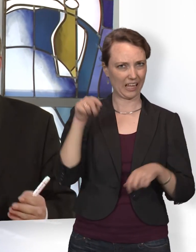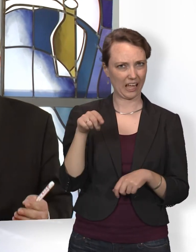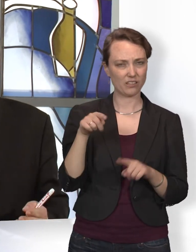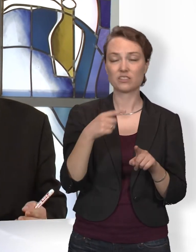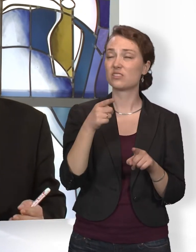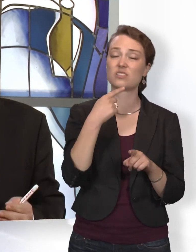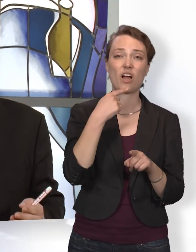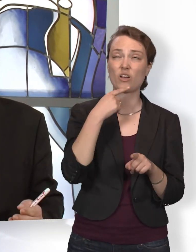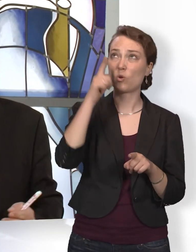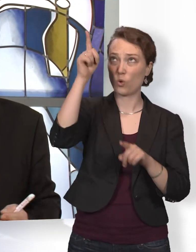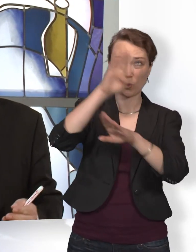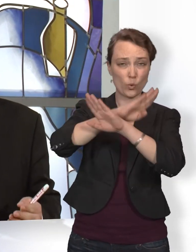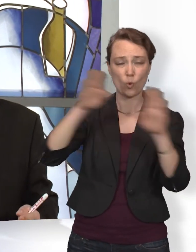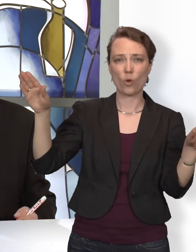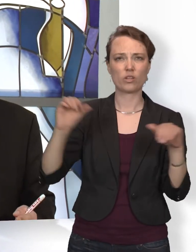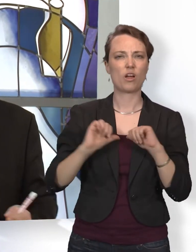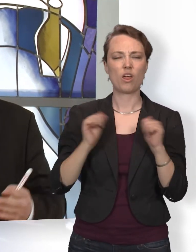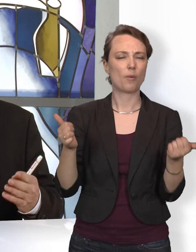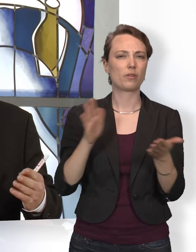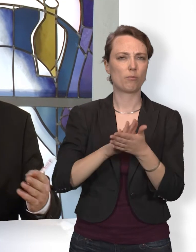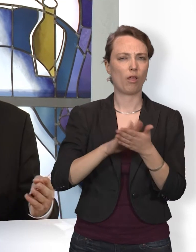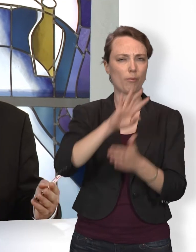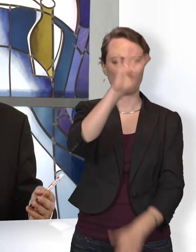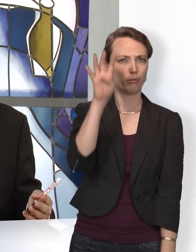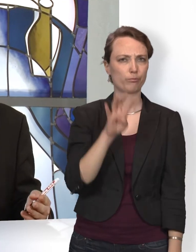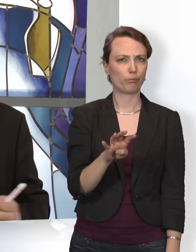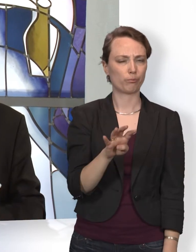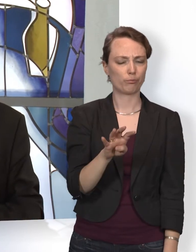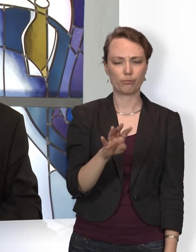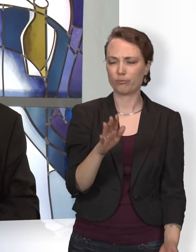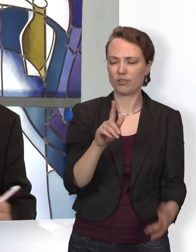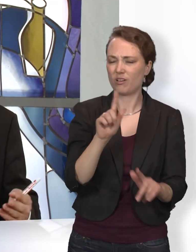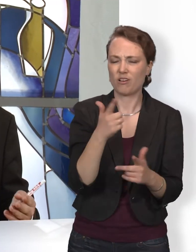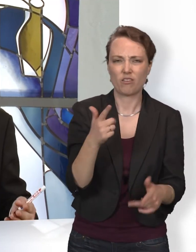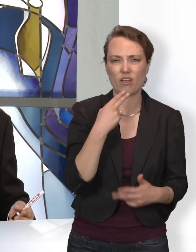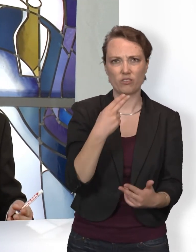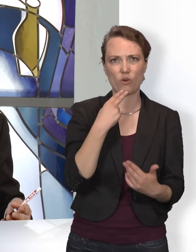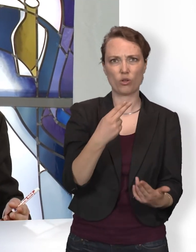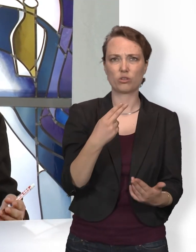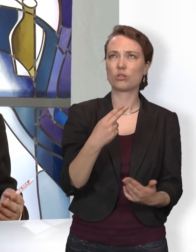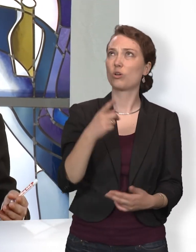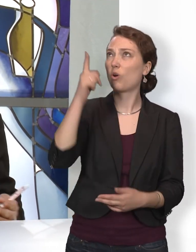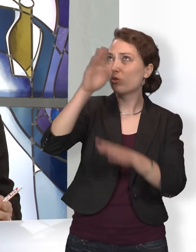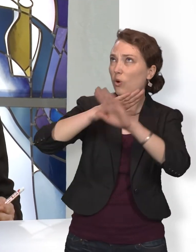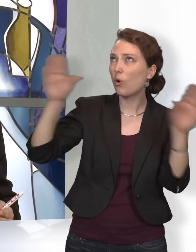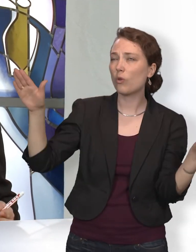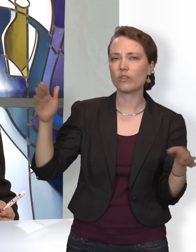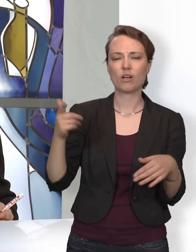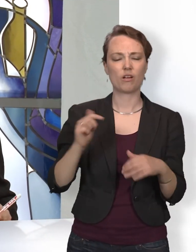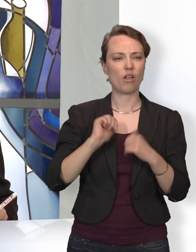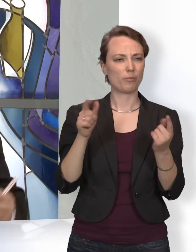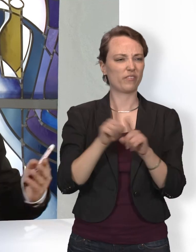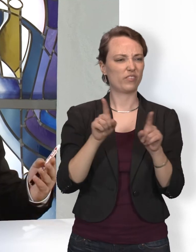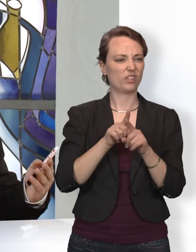hat, ohne Gott ist das Leben ein großes Fragezeichen, ohne Antwort. Ohne Gott ist das Leben wie ein vom Wind umhergetriebener